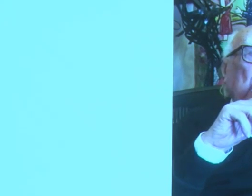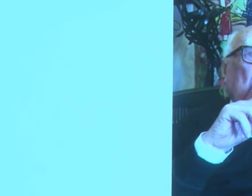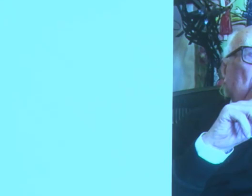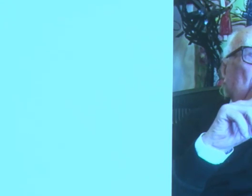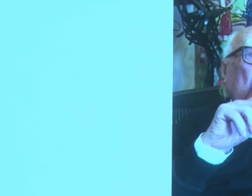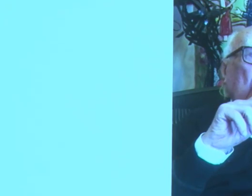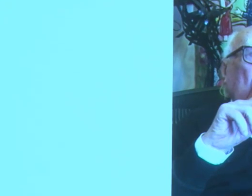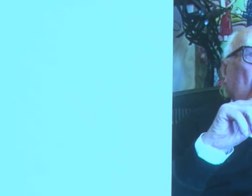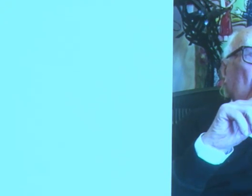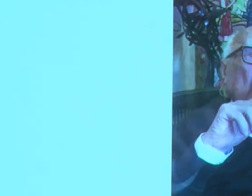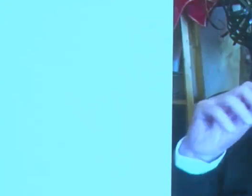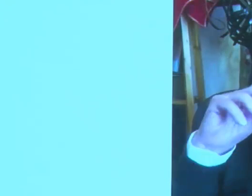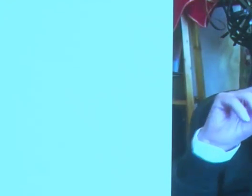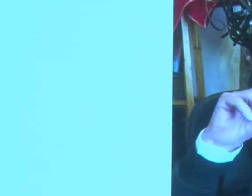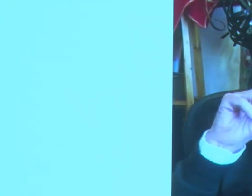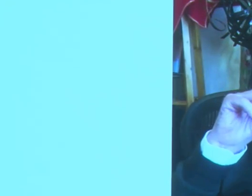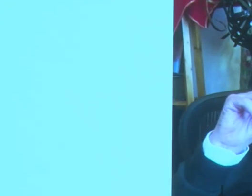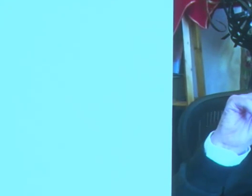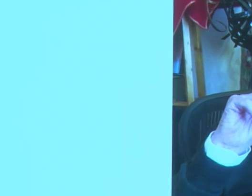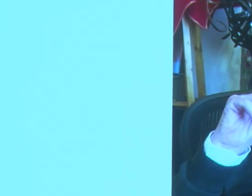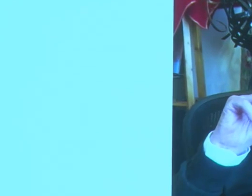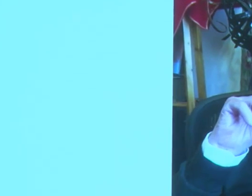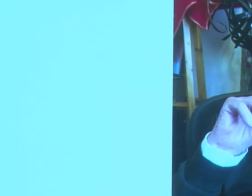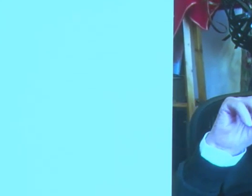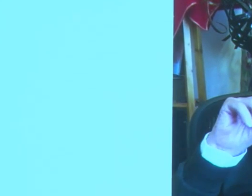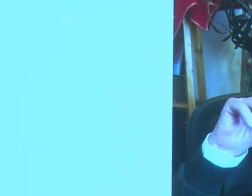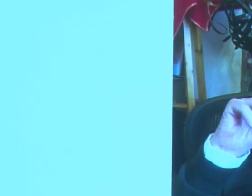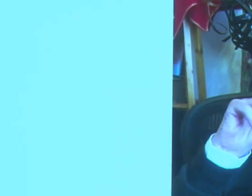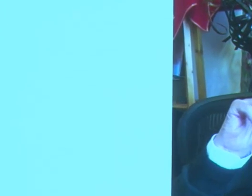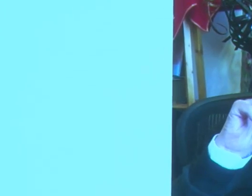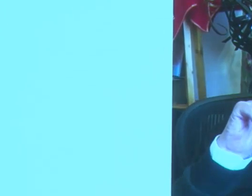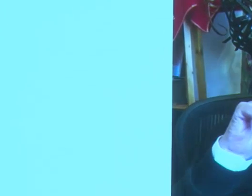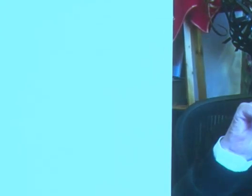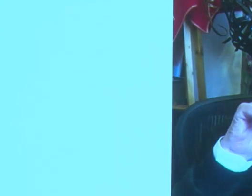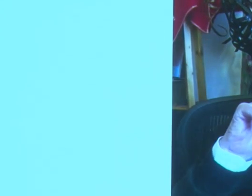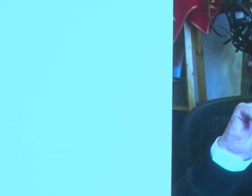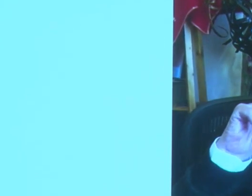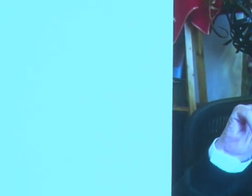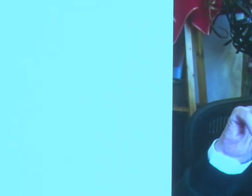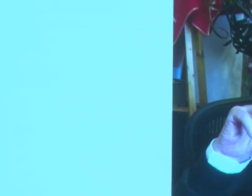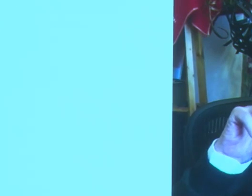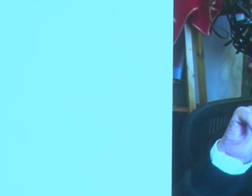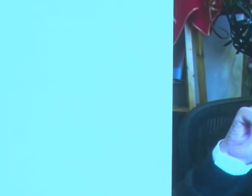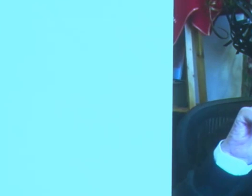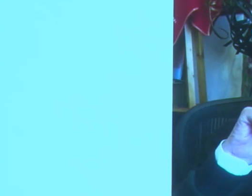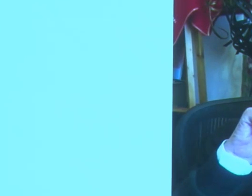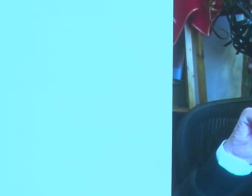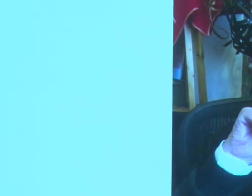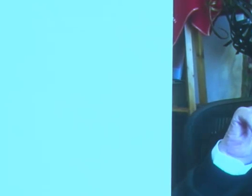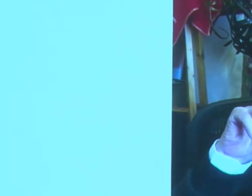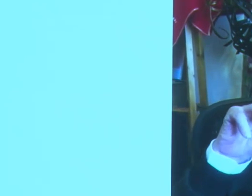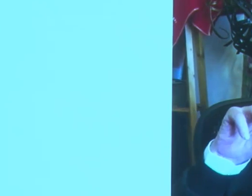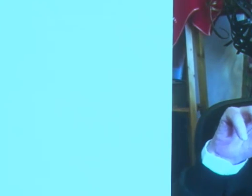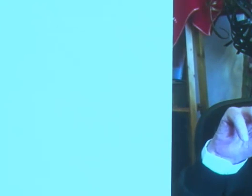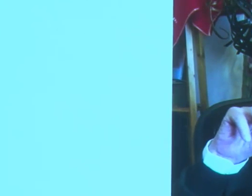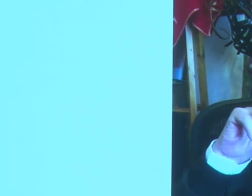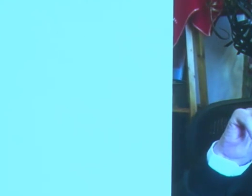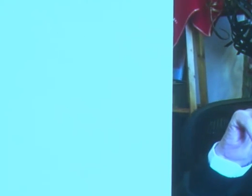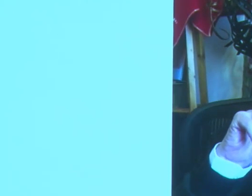straordinaria una per esempio delle cose che mi attirava del salone